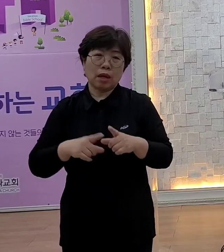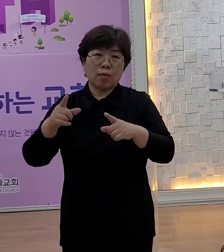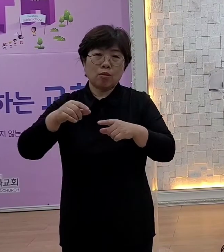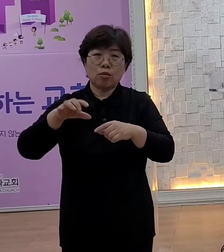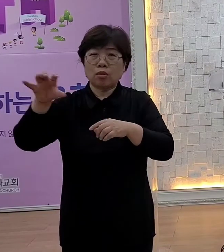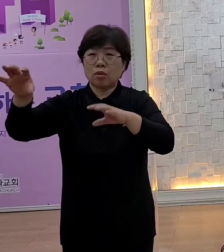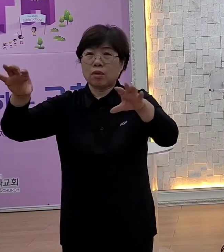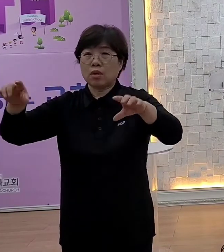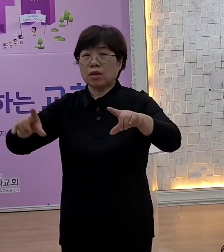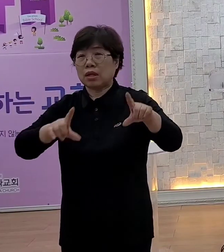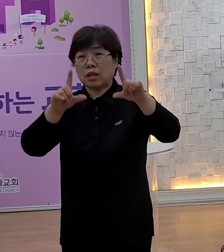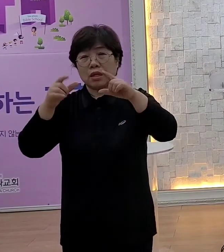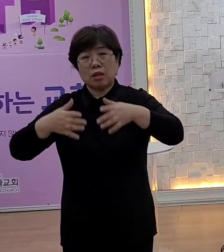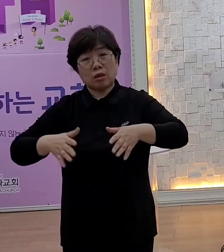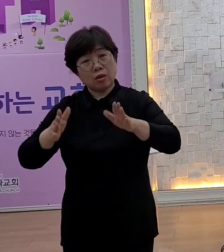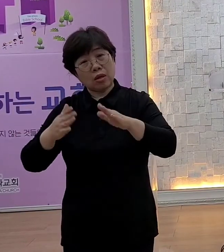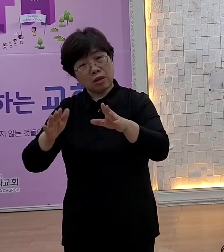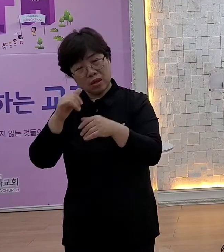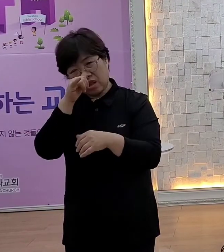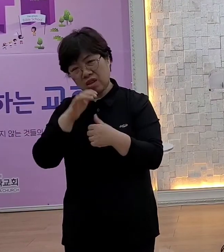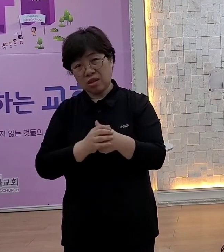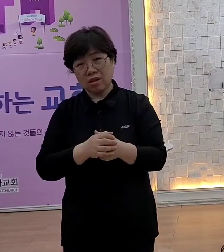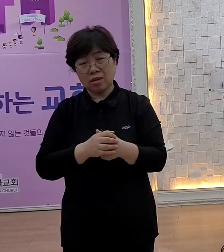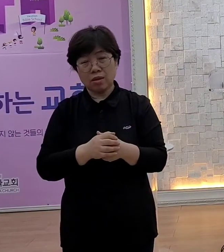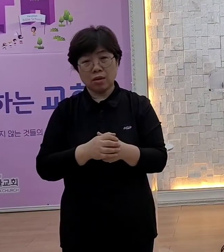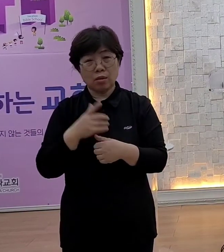제가 양산에 여기 서 있을까는 생각을 못했단 말이에요. 저는.